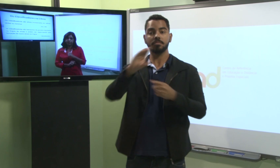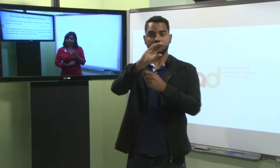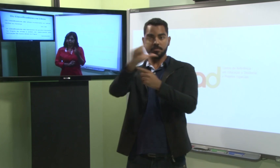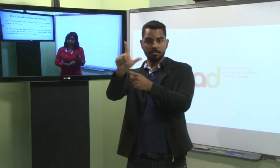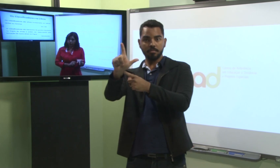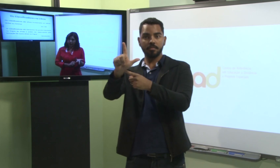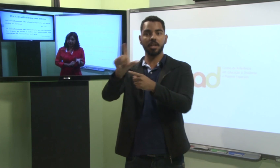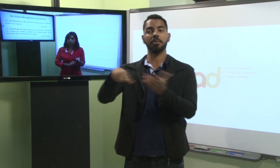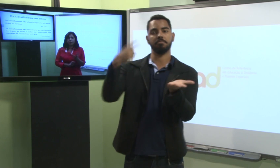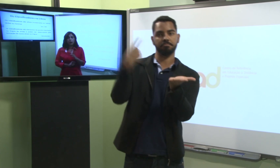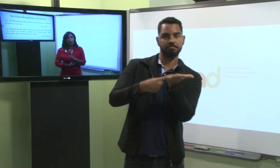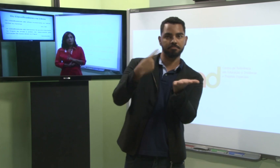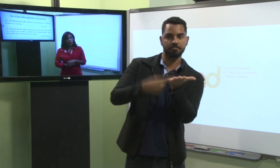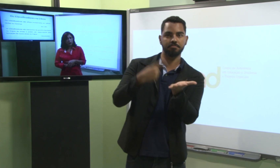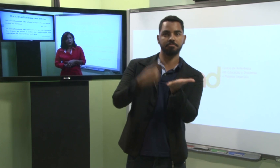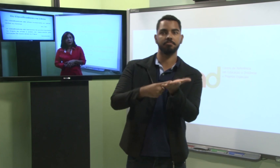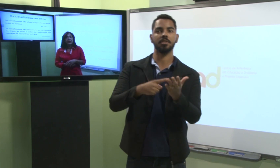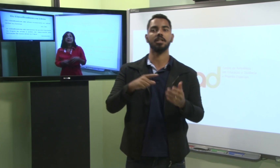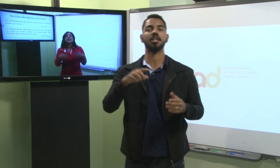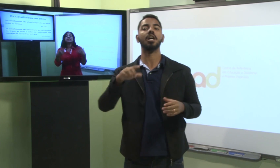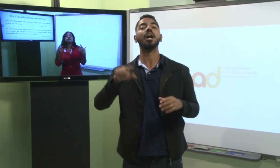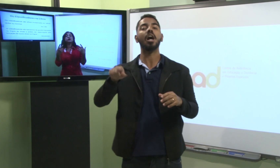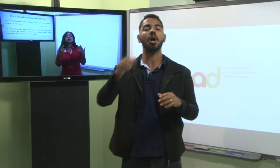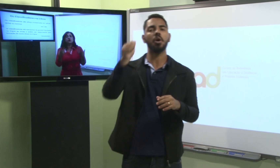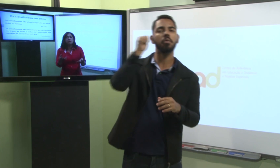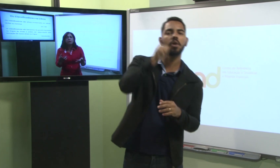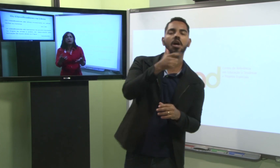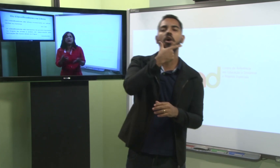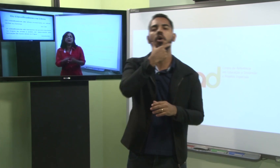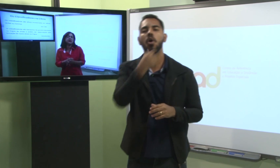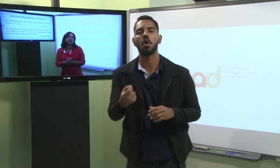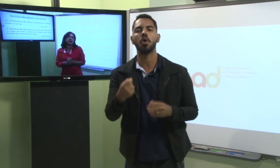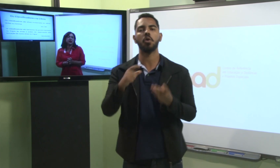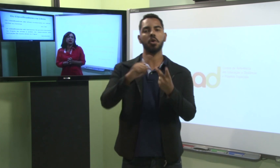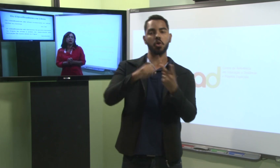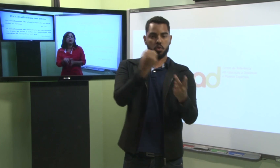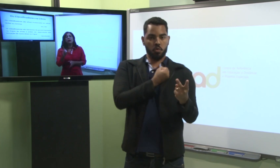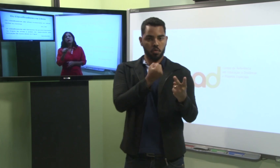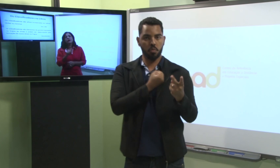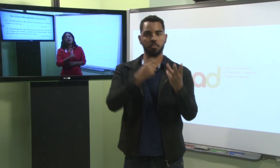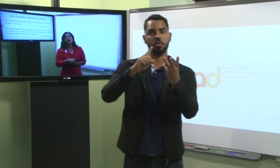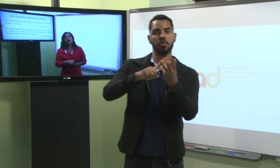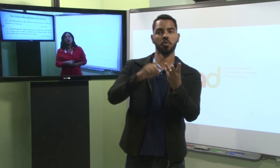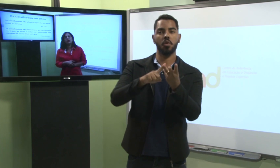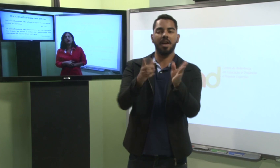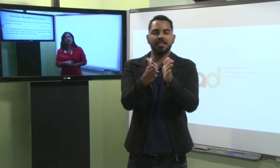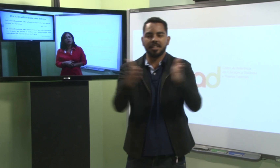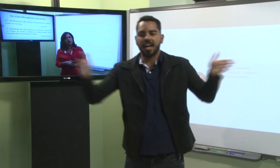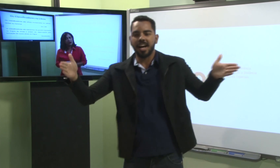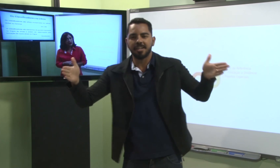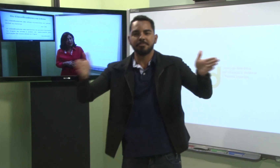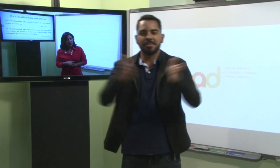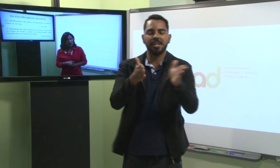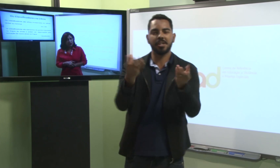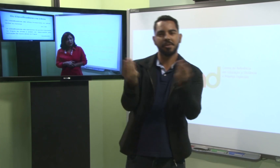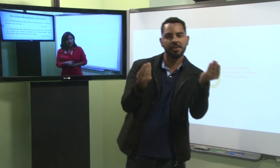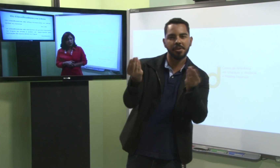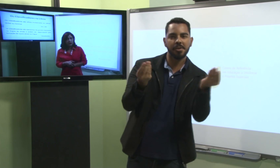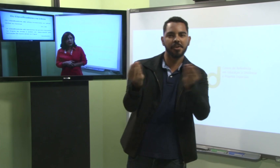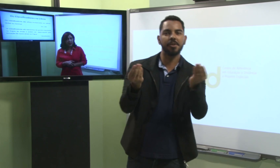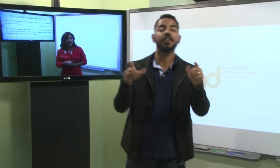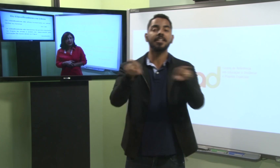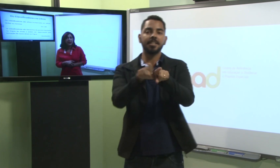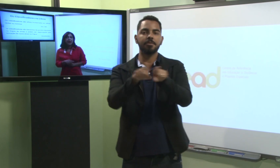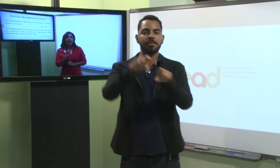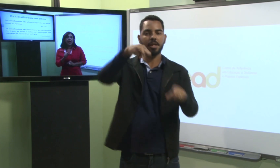número, formato, modo, e são de suma importância nessa língua, pois ajudam a construir a estrutura sintática das línguas